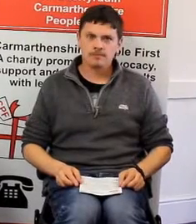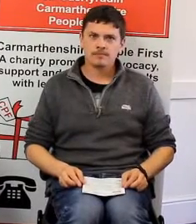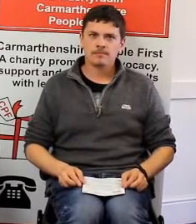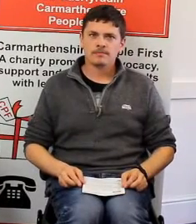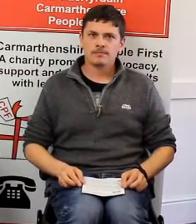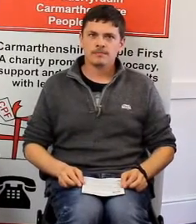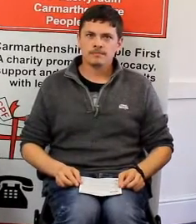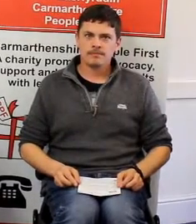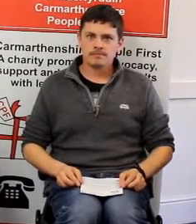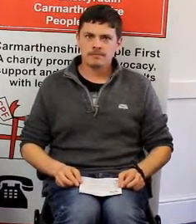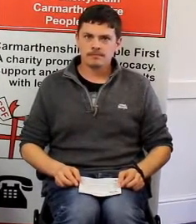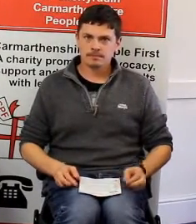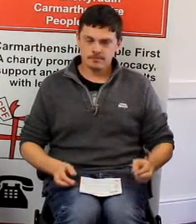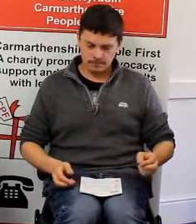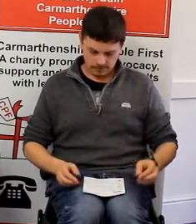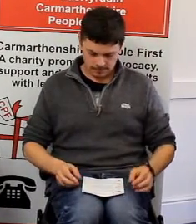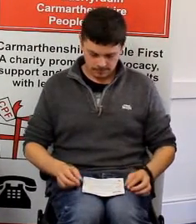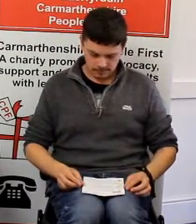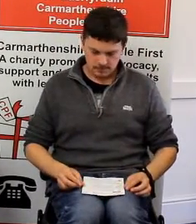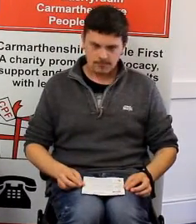One, two, three.